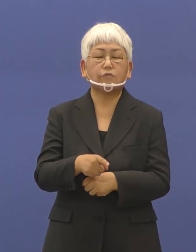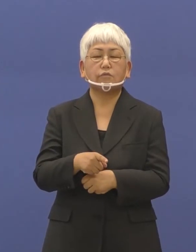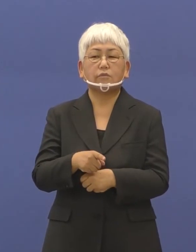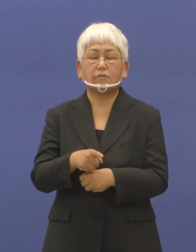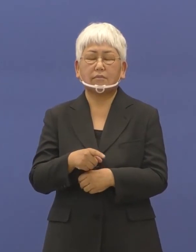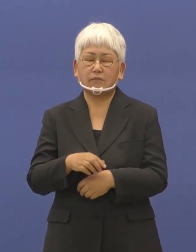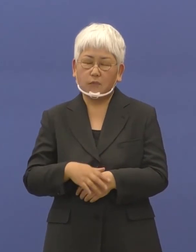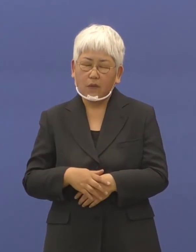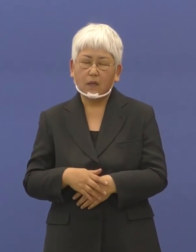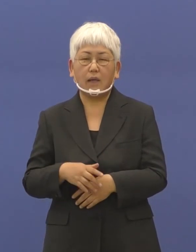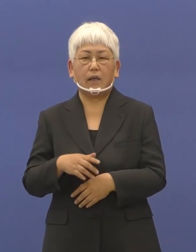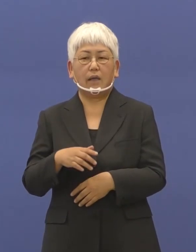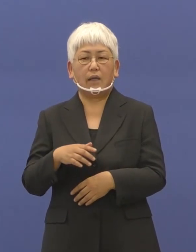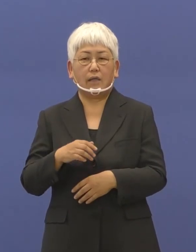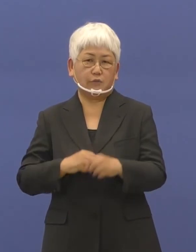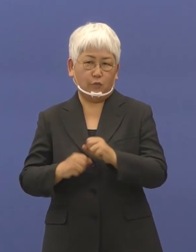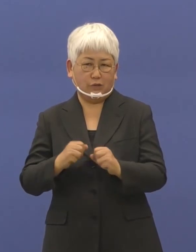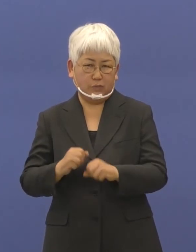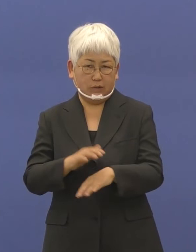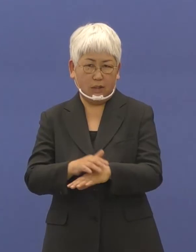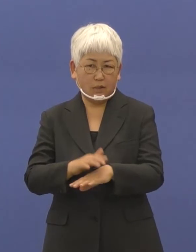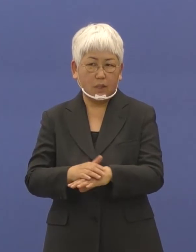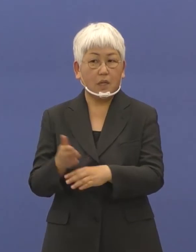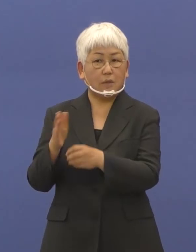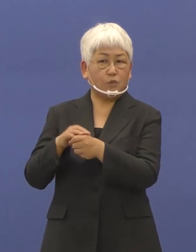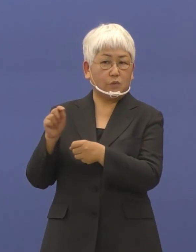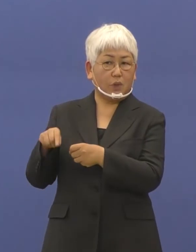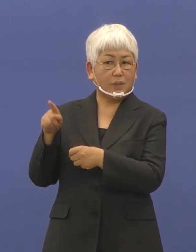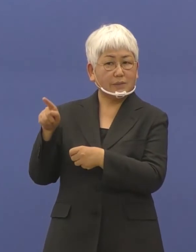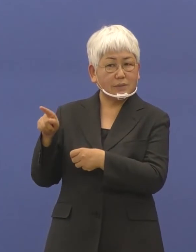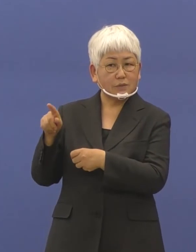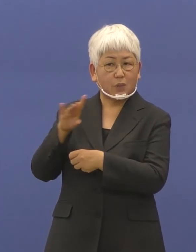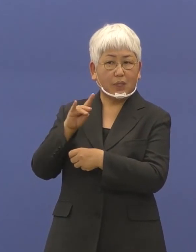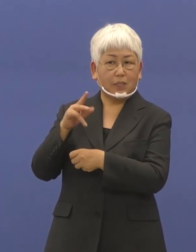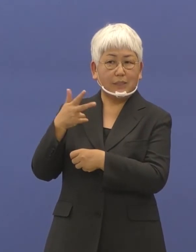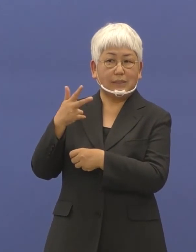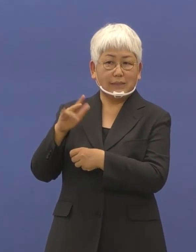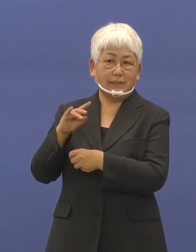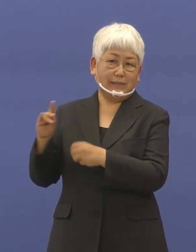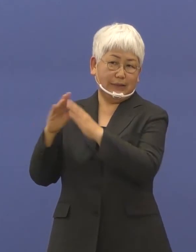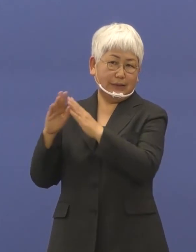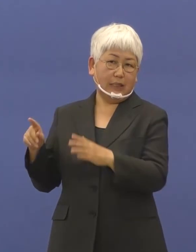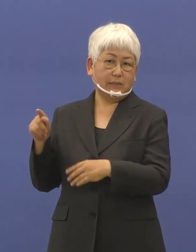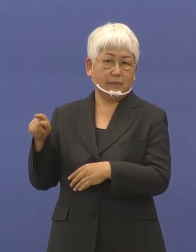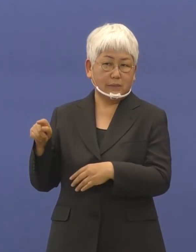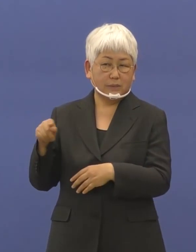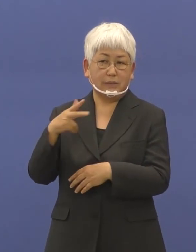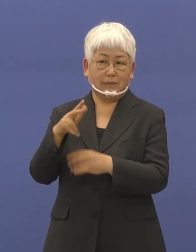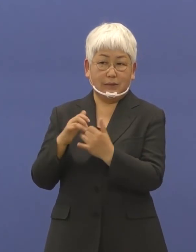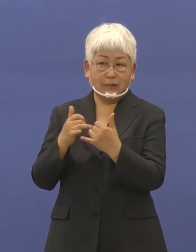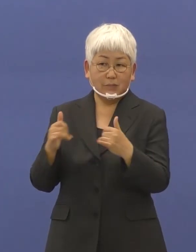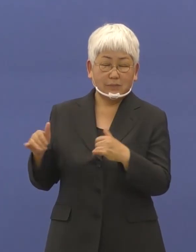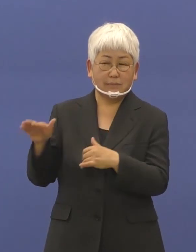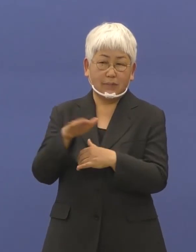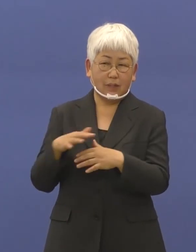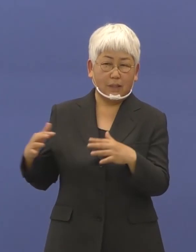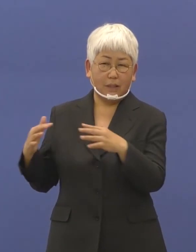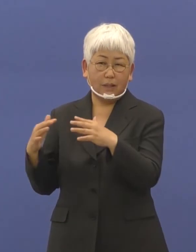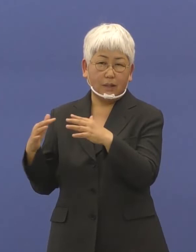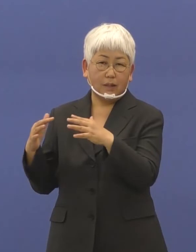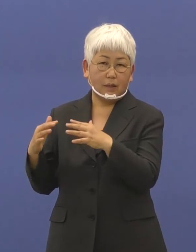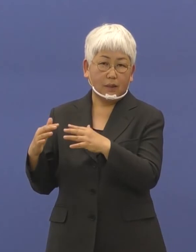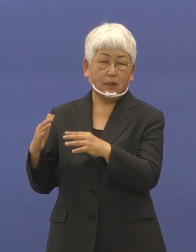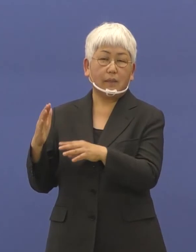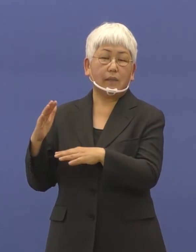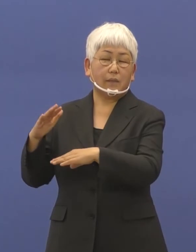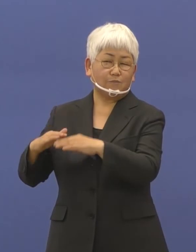その取り組み方については盛岡市の場合は市議会やまた市民的な議論もいろいろ